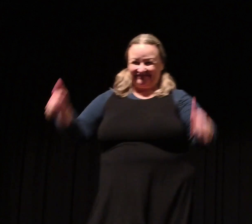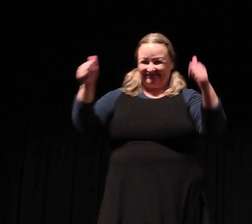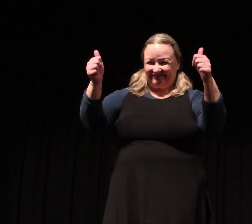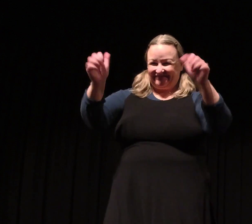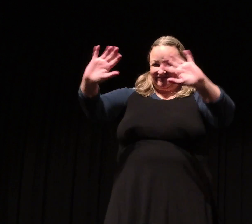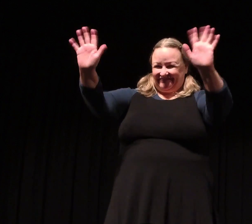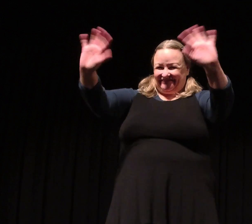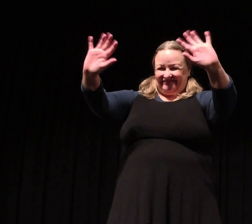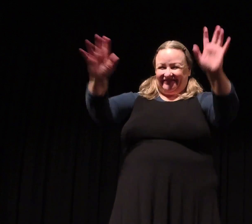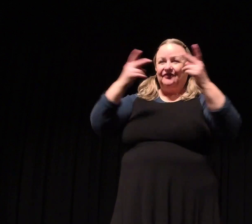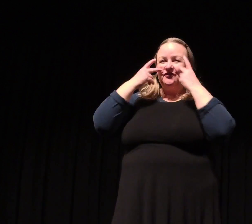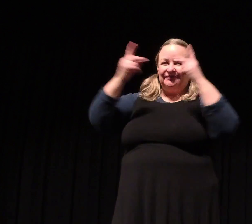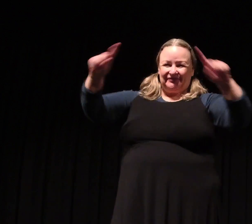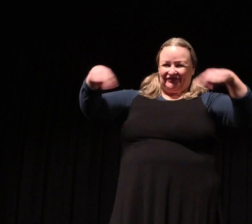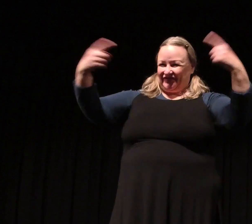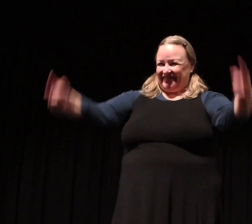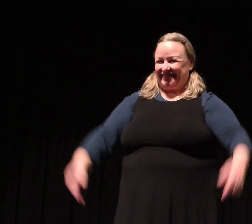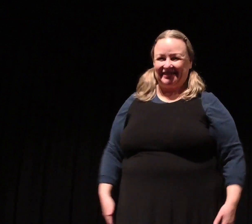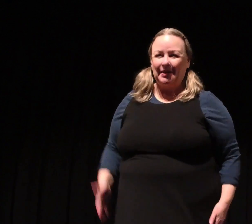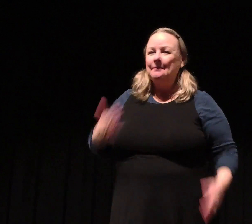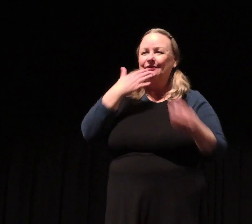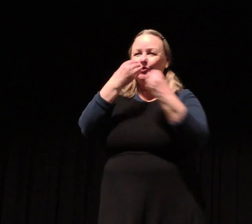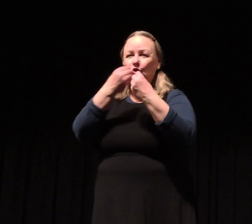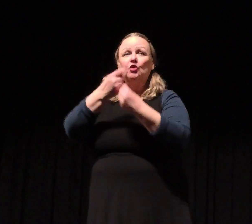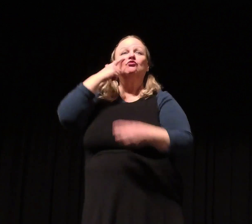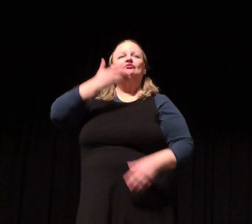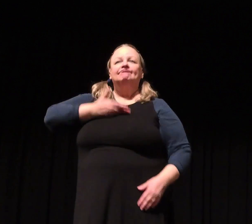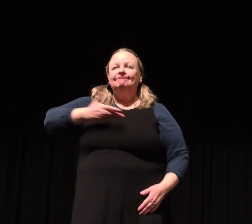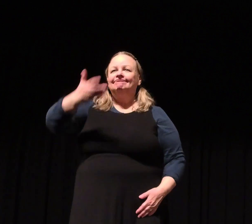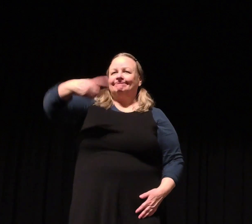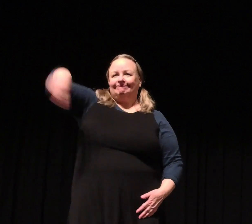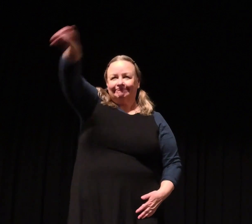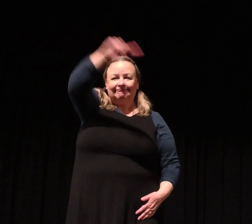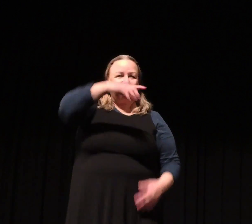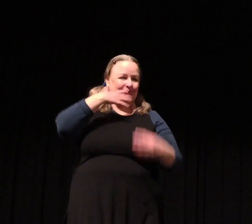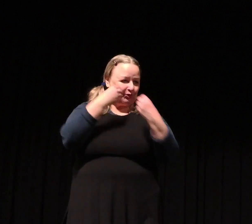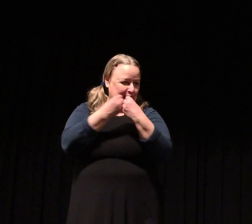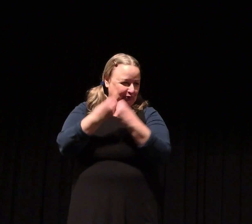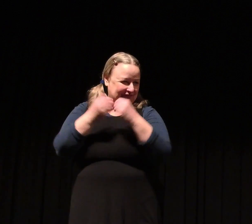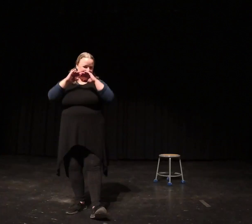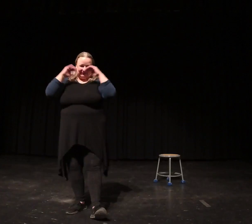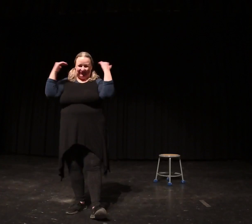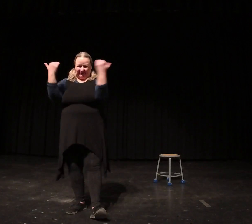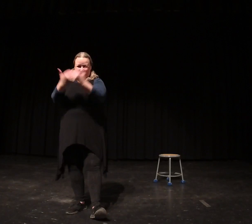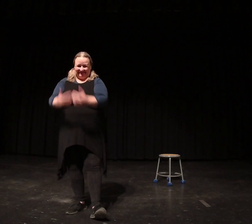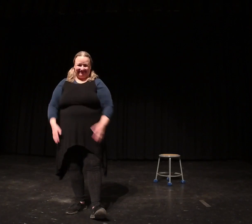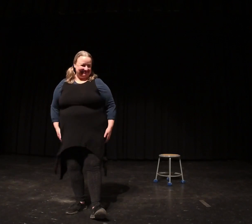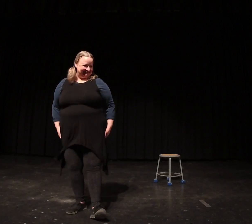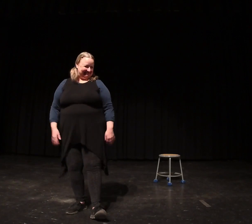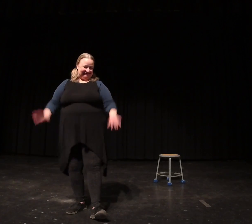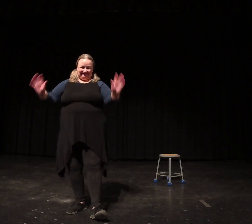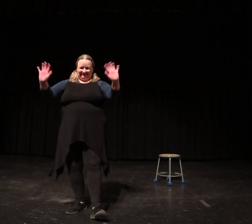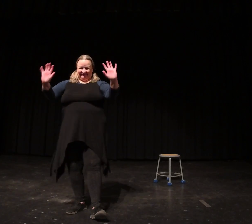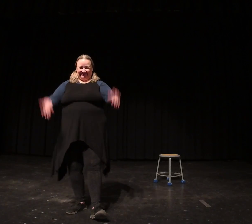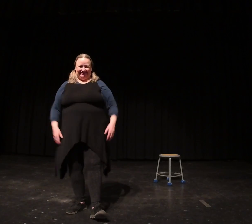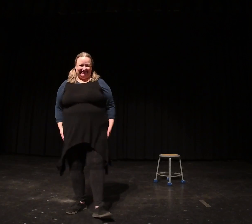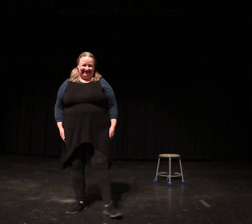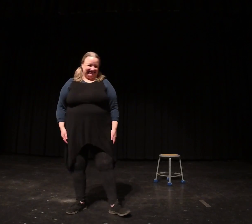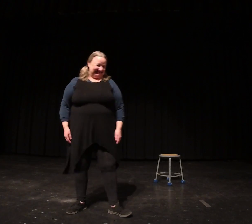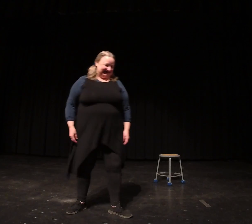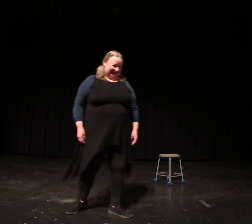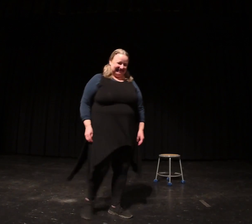à venir vendredi. Bonne soirée tout le monde, à la prochaine. Merci beaucoup, puis merci de m'avoir invitée en tant que